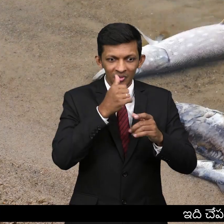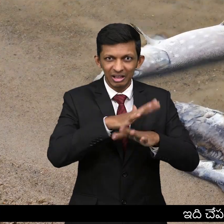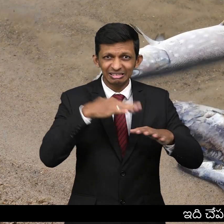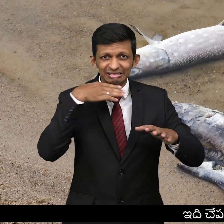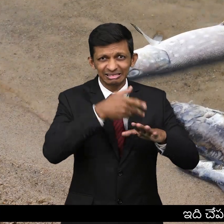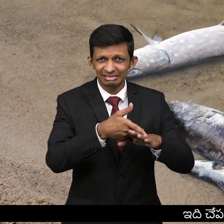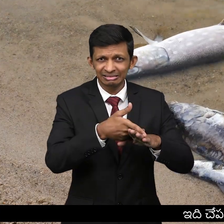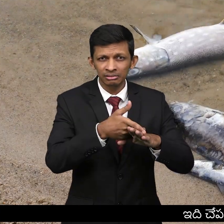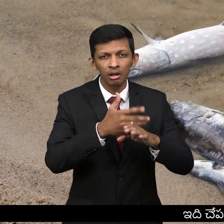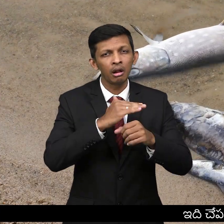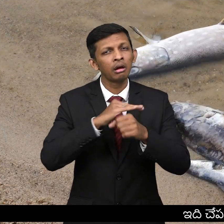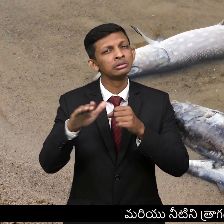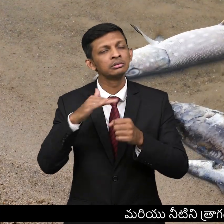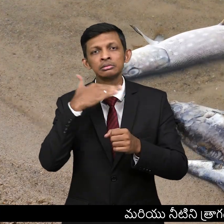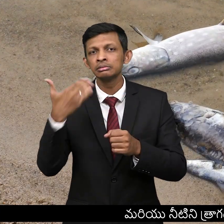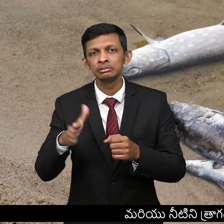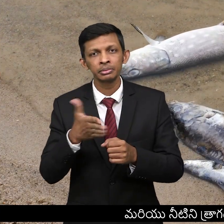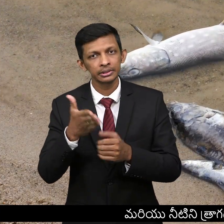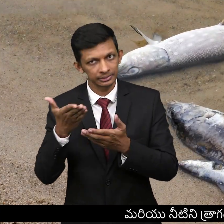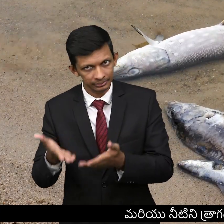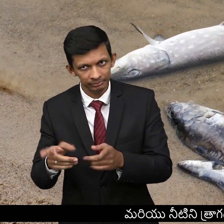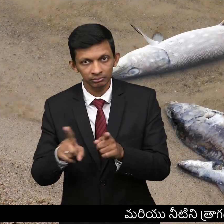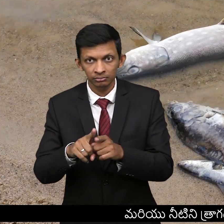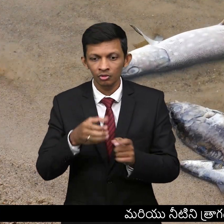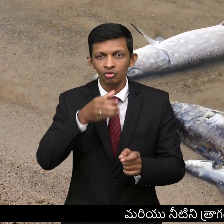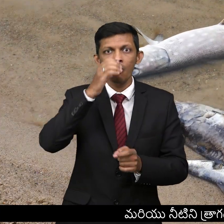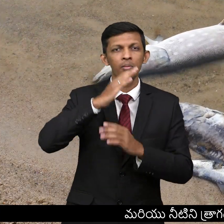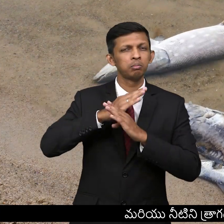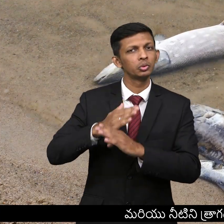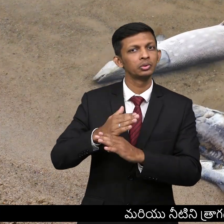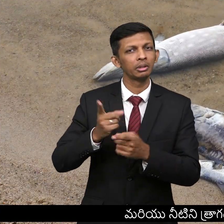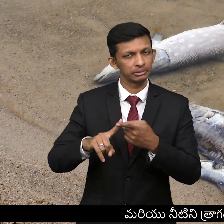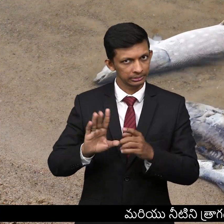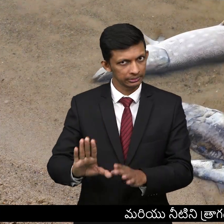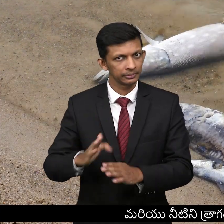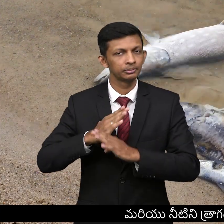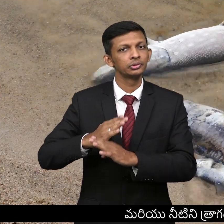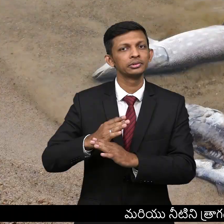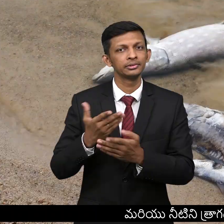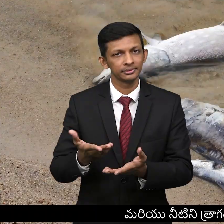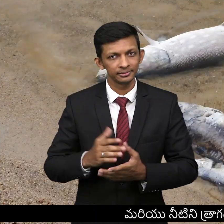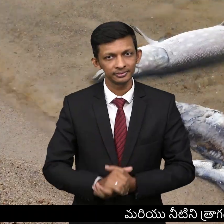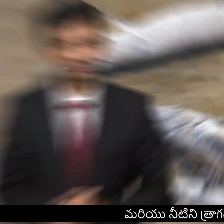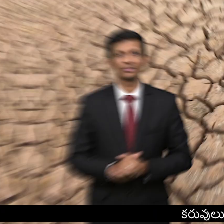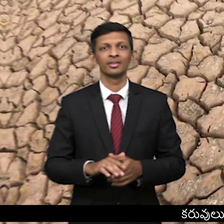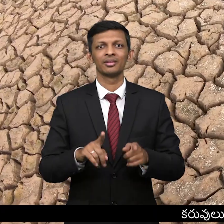ఇది చేపలను చంపుతుంది మరియు నీటిని త్రాగడానికి పనికిరాకుండా చేస్తుంది.